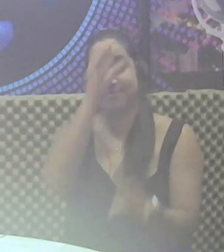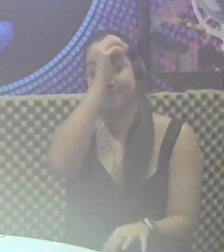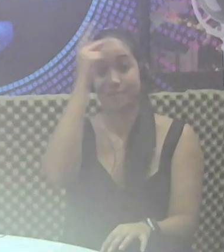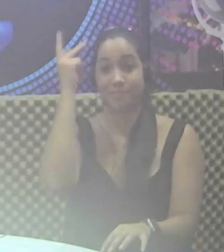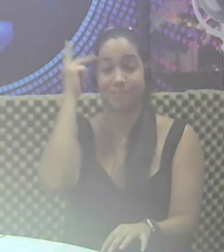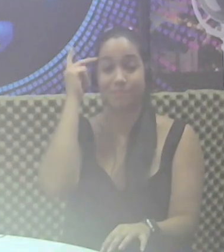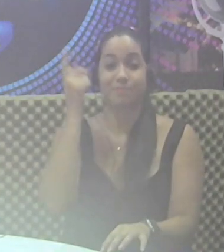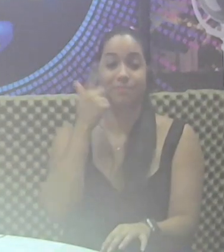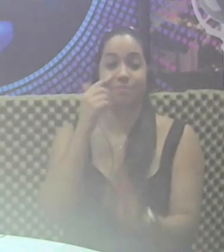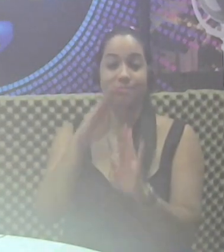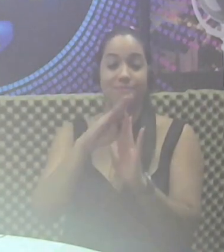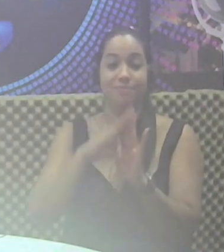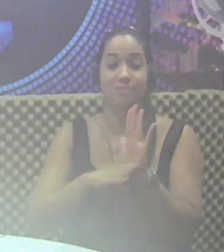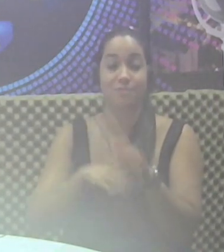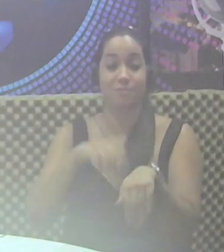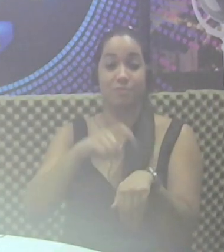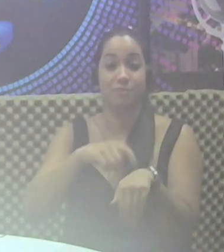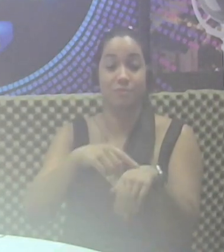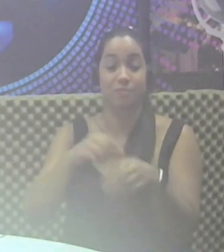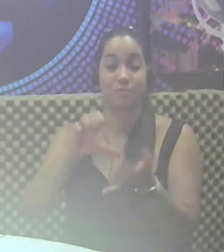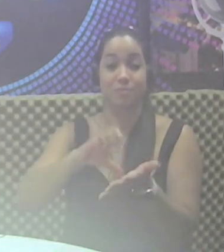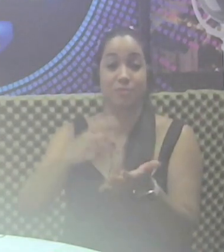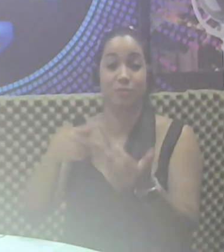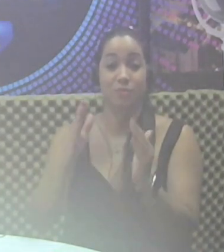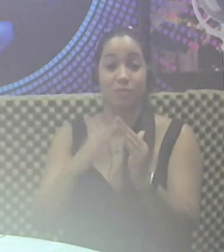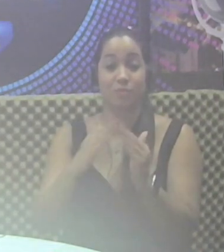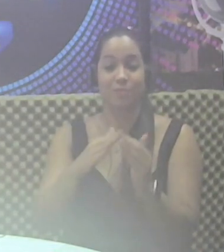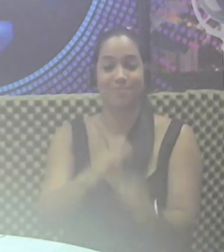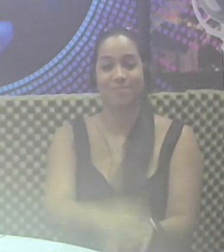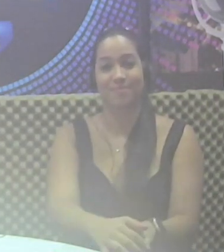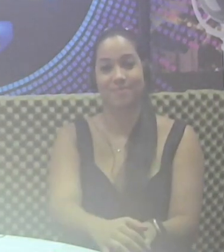e confira qual a unidade mais próxima de você.